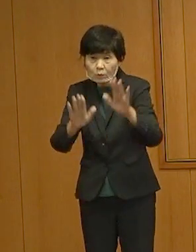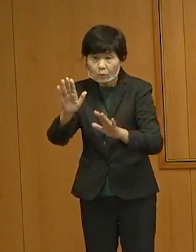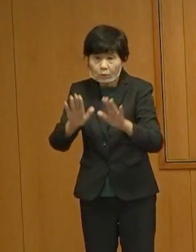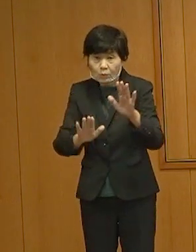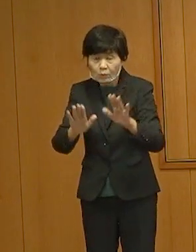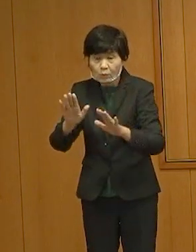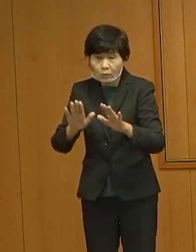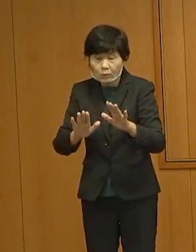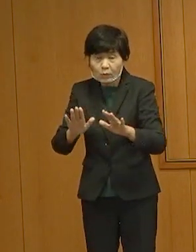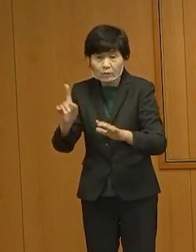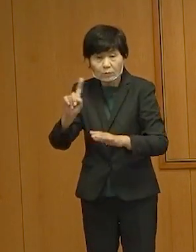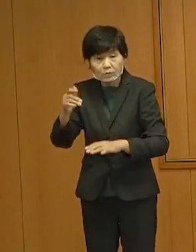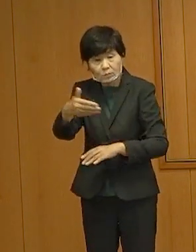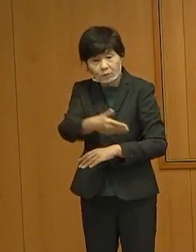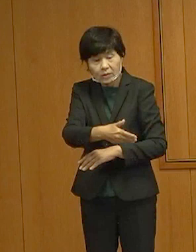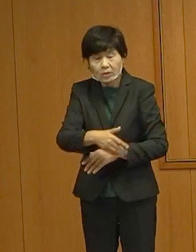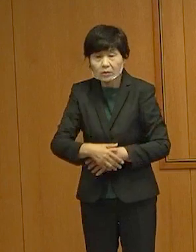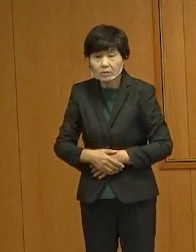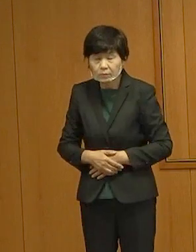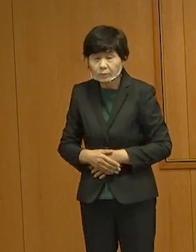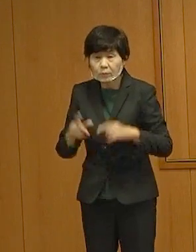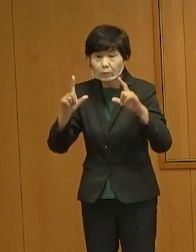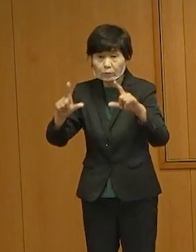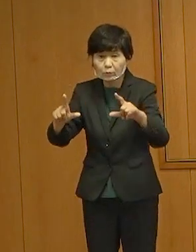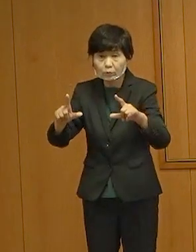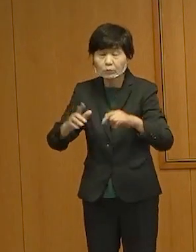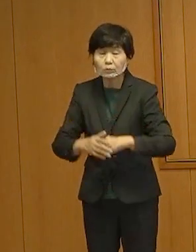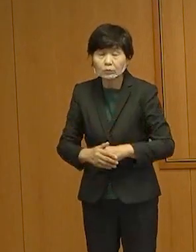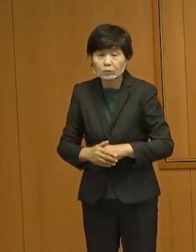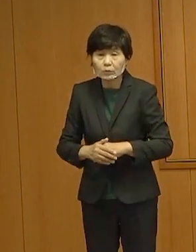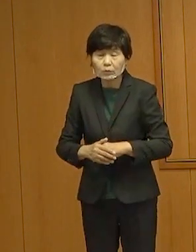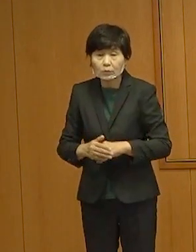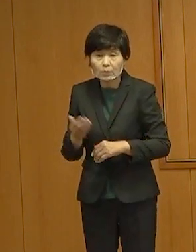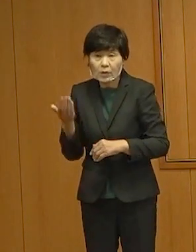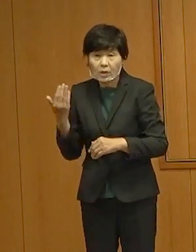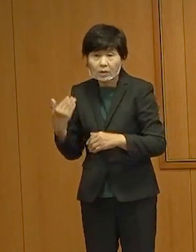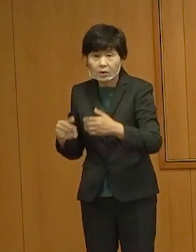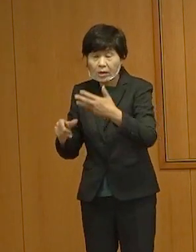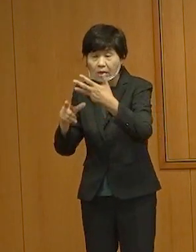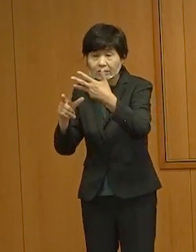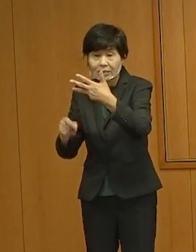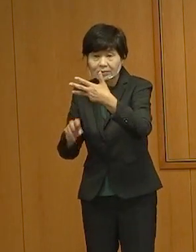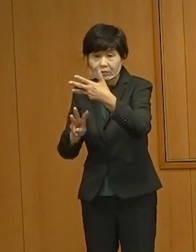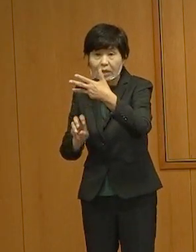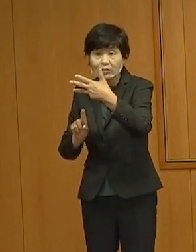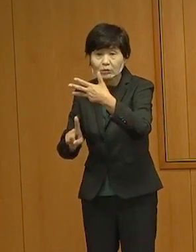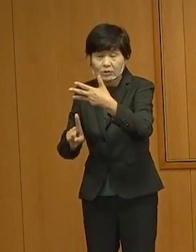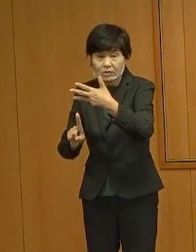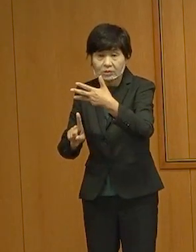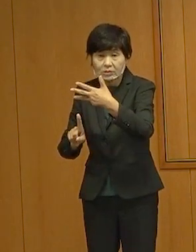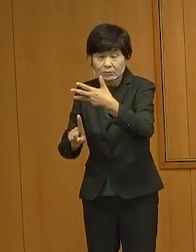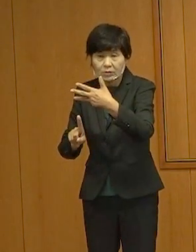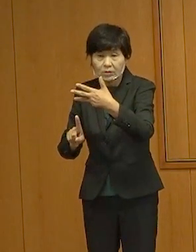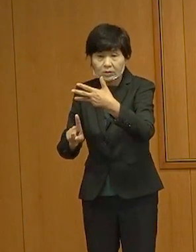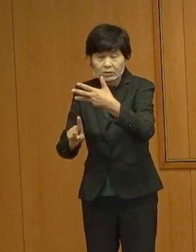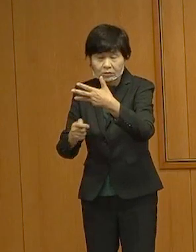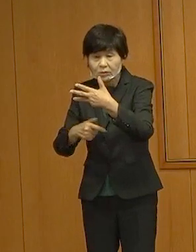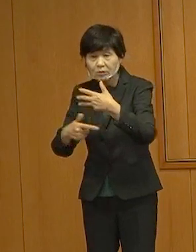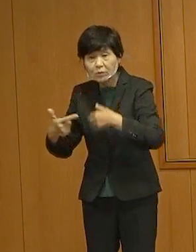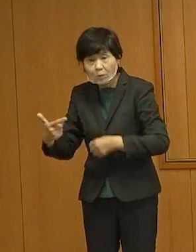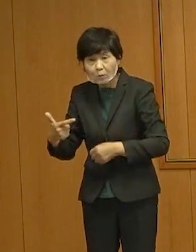じていらっしゃいますでしょうか。 はい、8月の30日程度はですね、非常に少なか